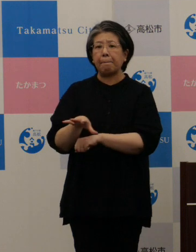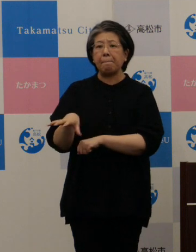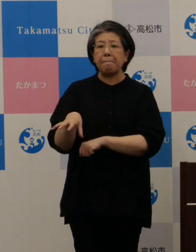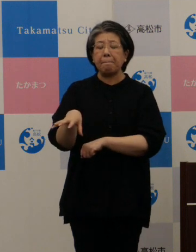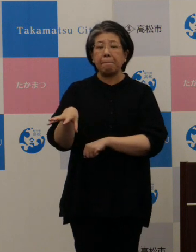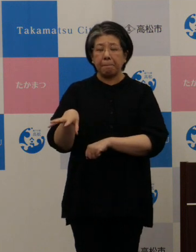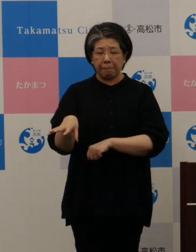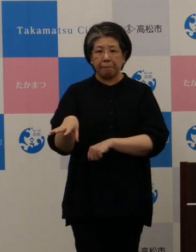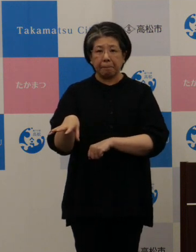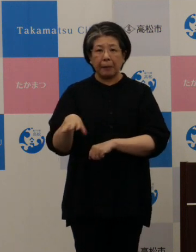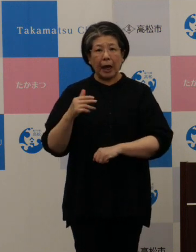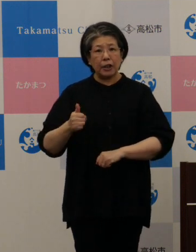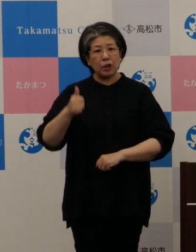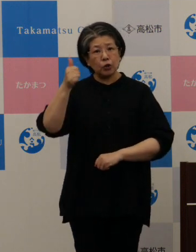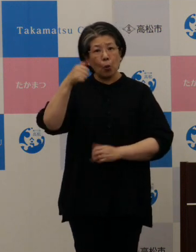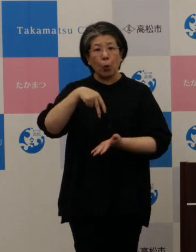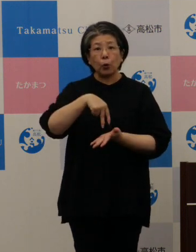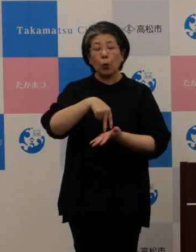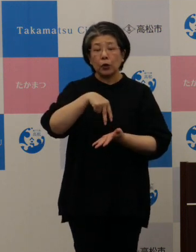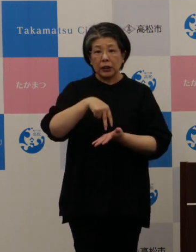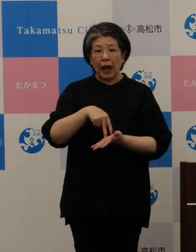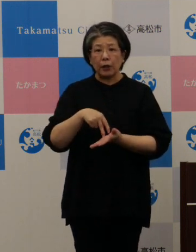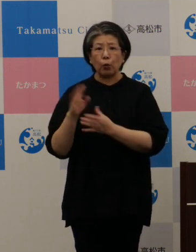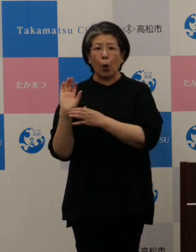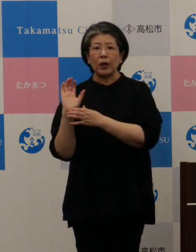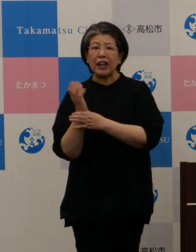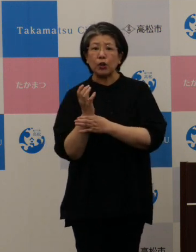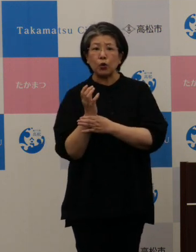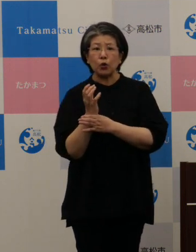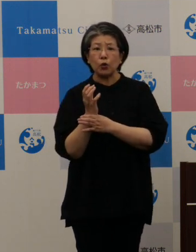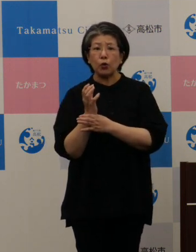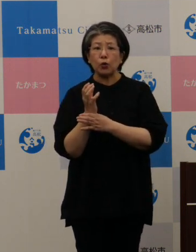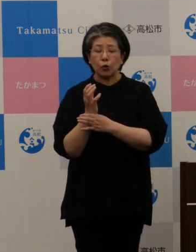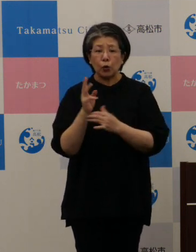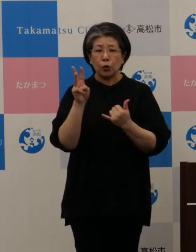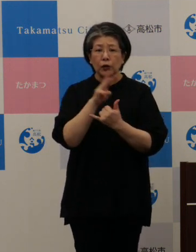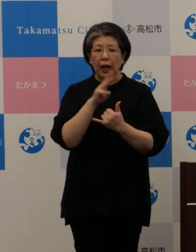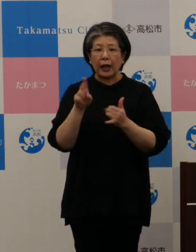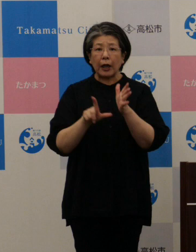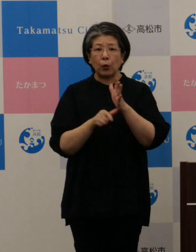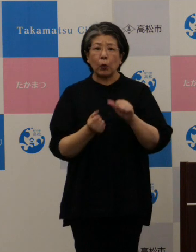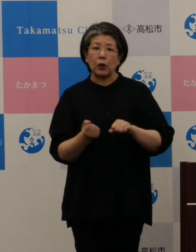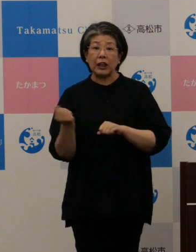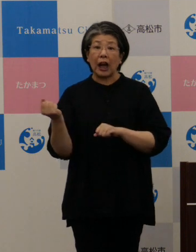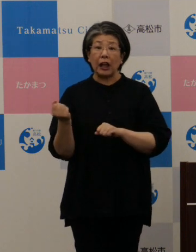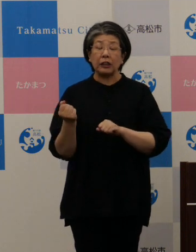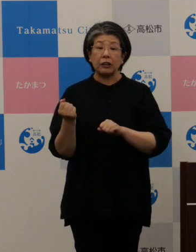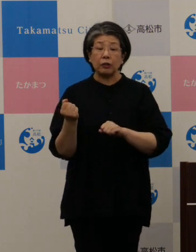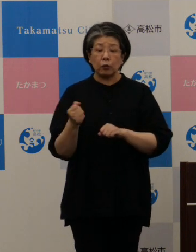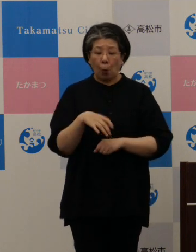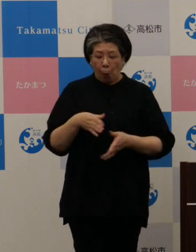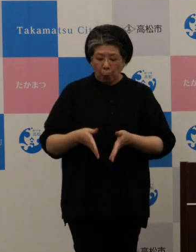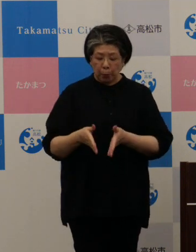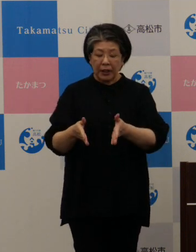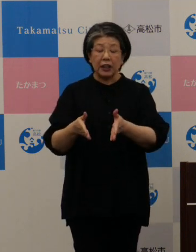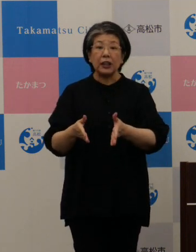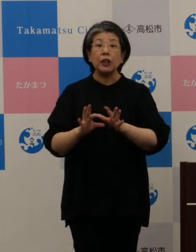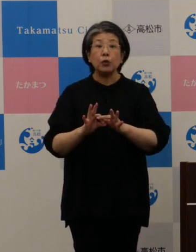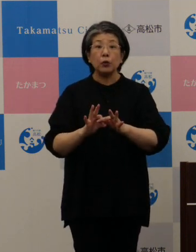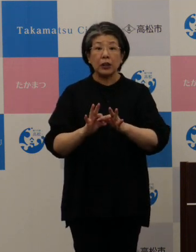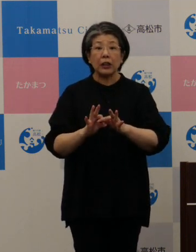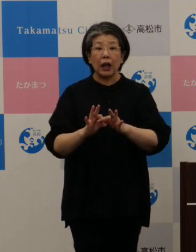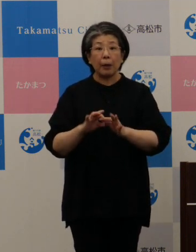検討段階であるとは思うんですけれども、その緊急道路の、確保をどのようにそのどういうところを考えていらっしゃるでしょう